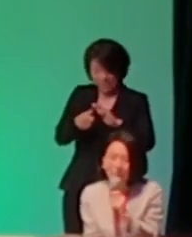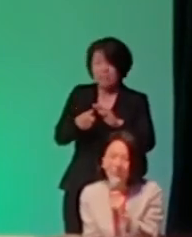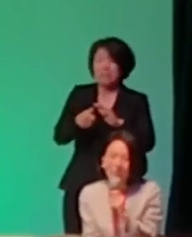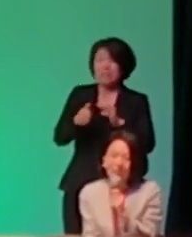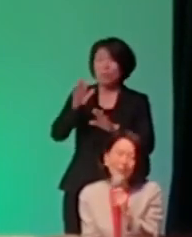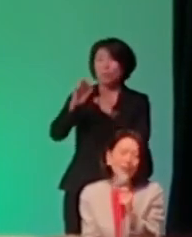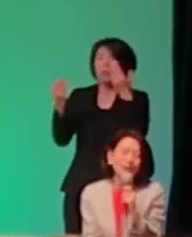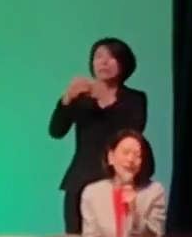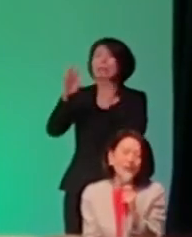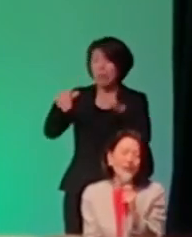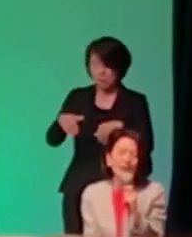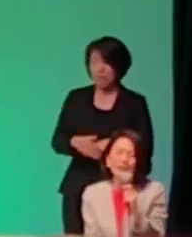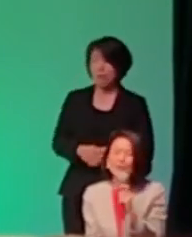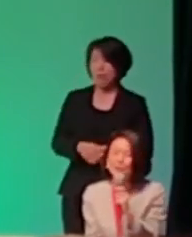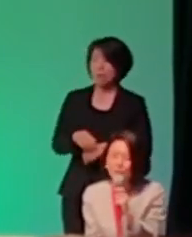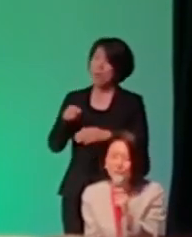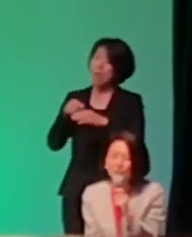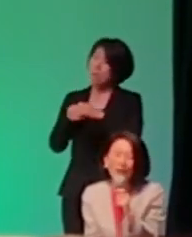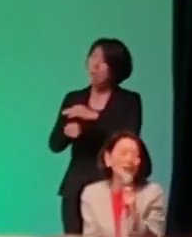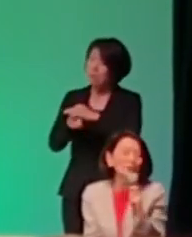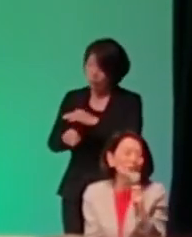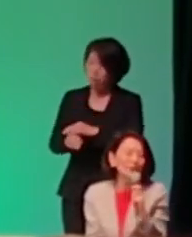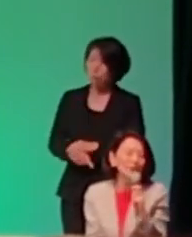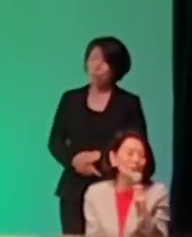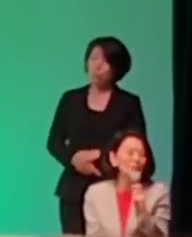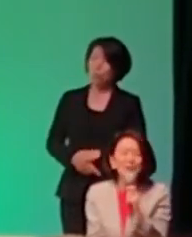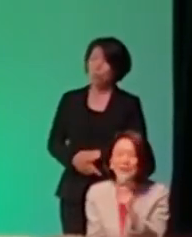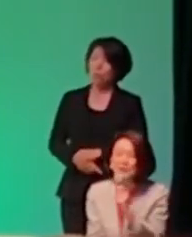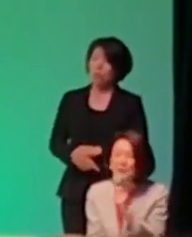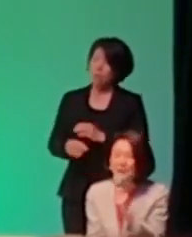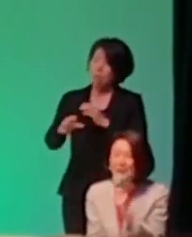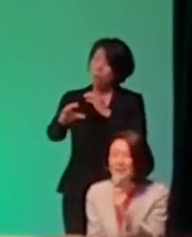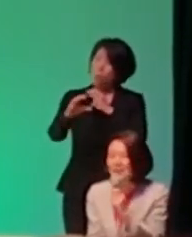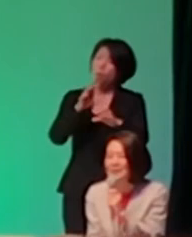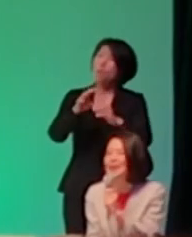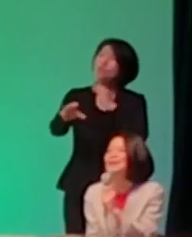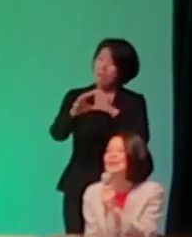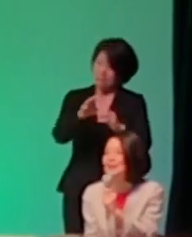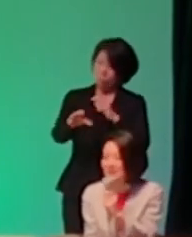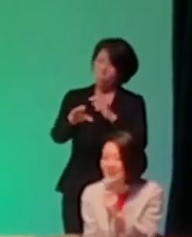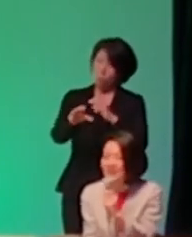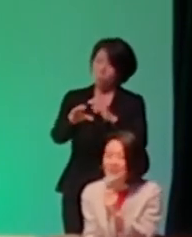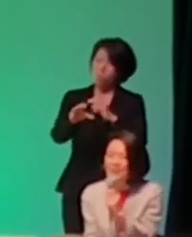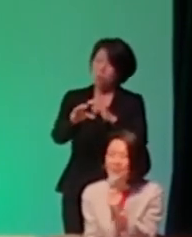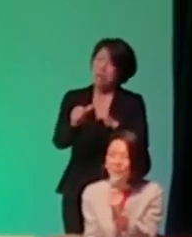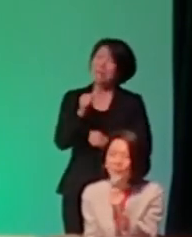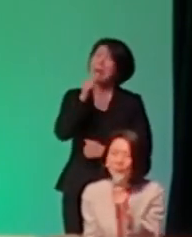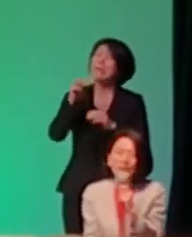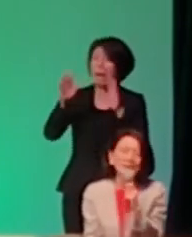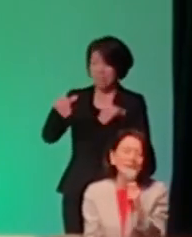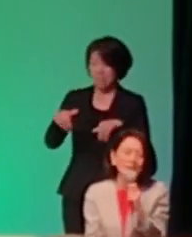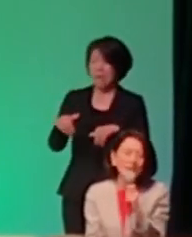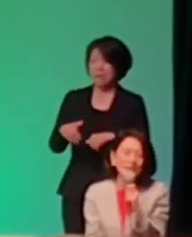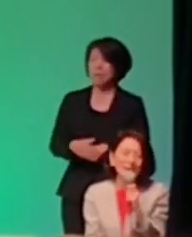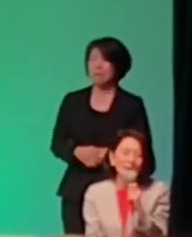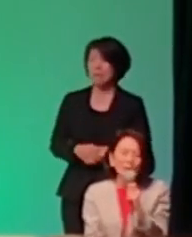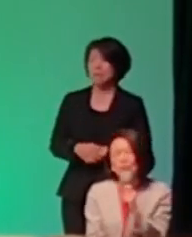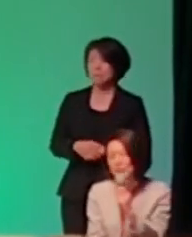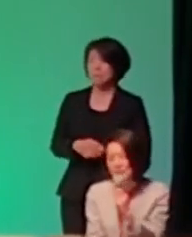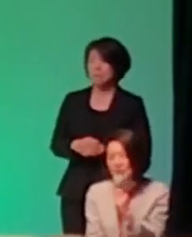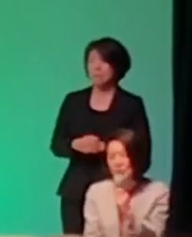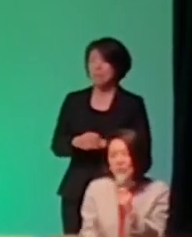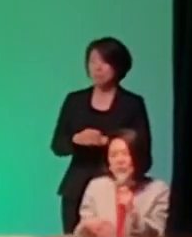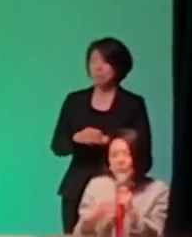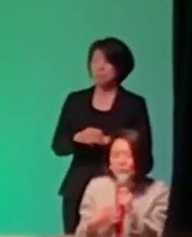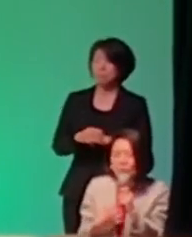しまいました。で、これ何が原因かというと、圧倒的にコミュニケーションが足りていなかったんですね。 しかもこの建設的な